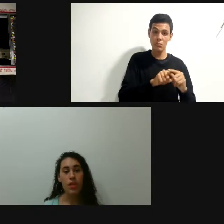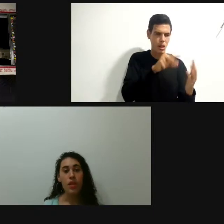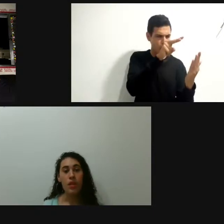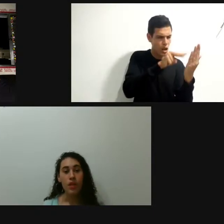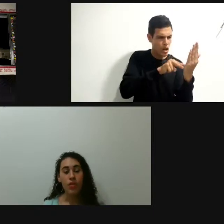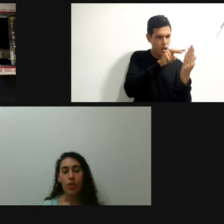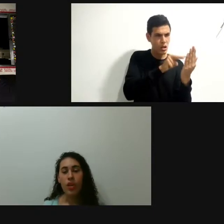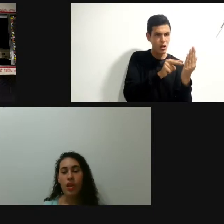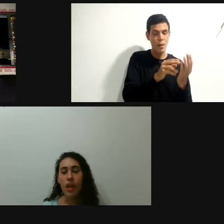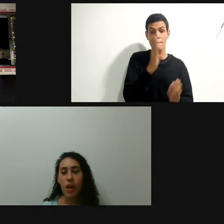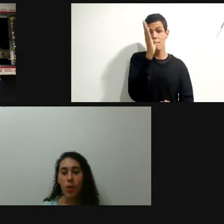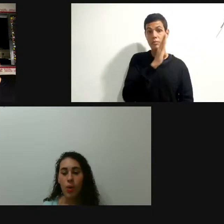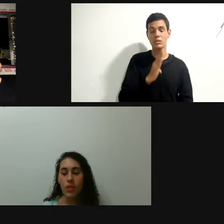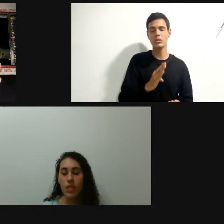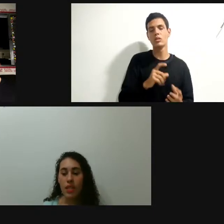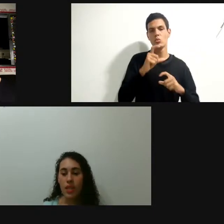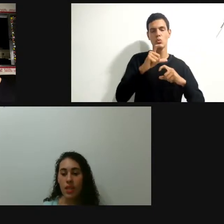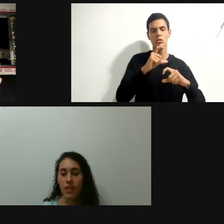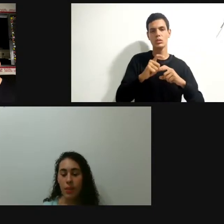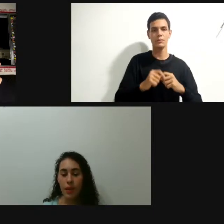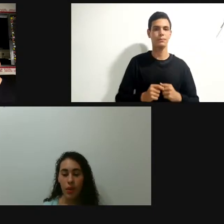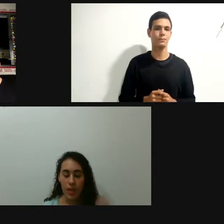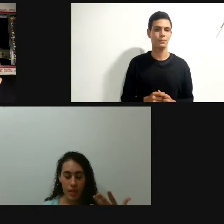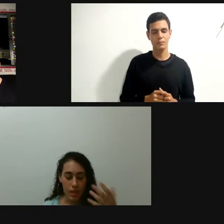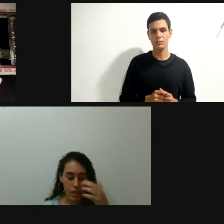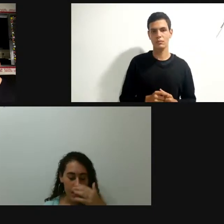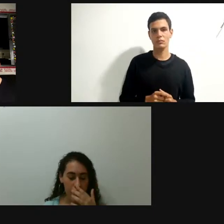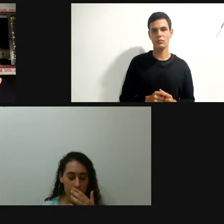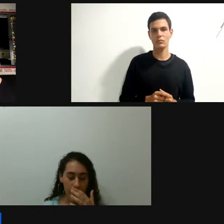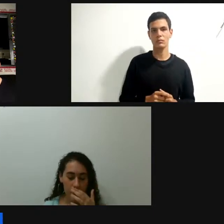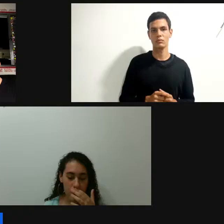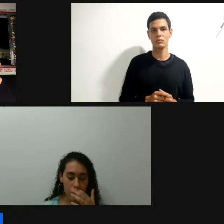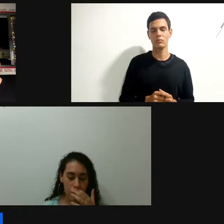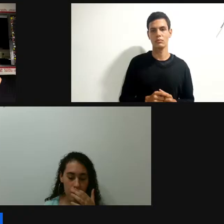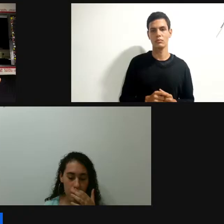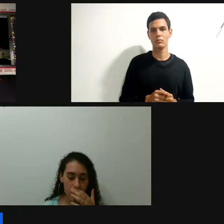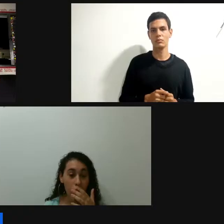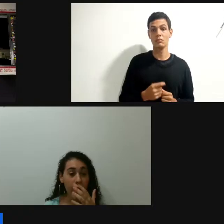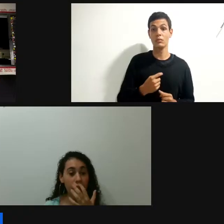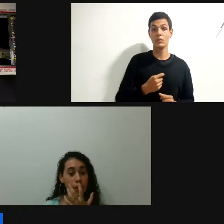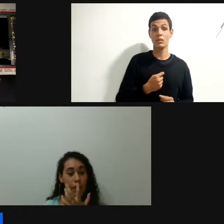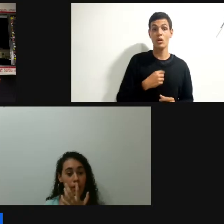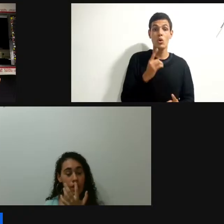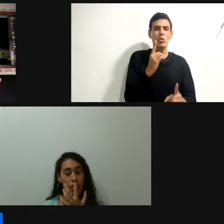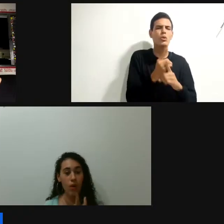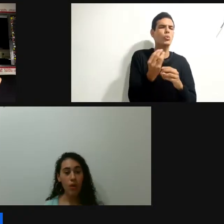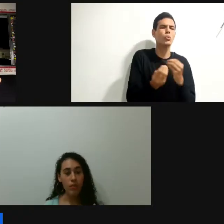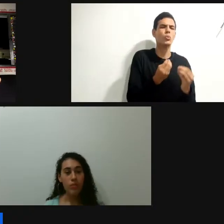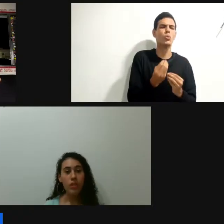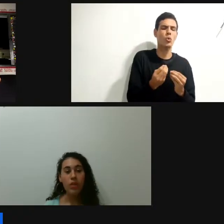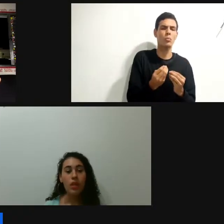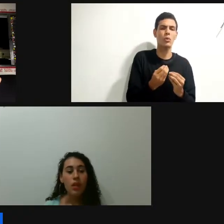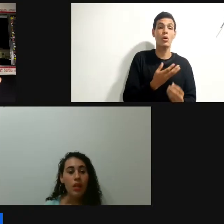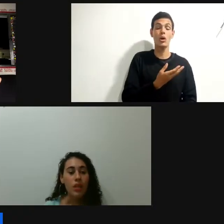brasileiros. Eu consegui conhecer esse site a partir de um colega da minha